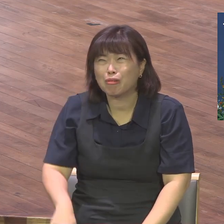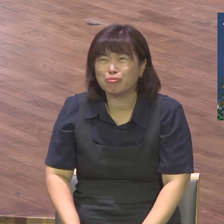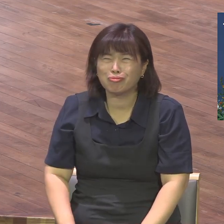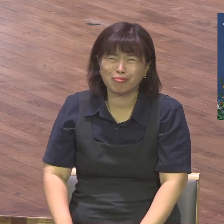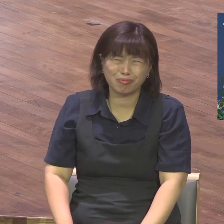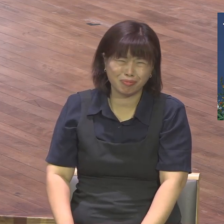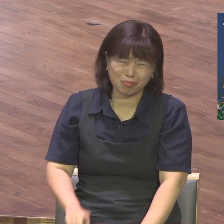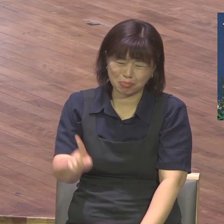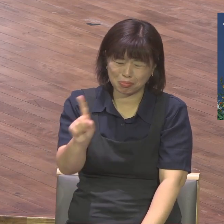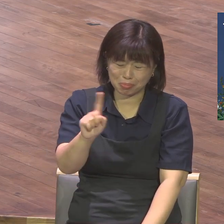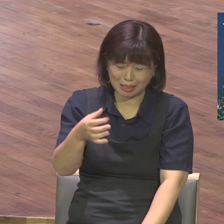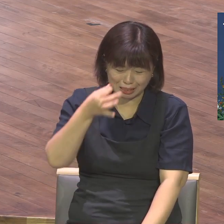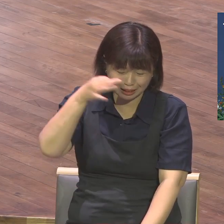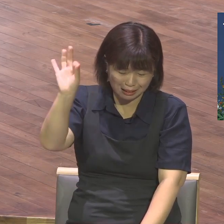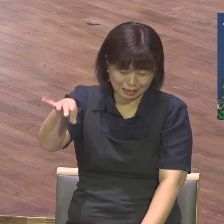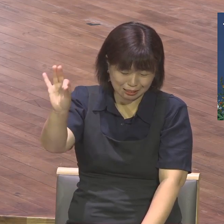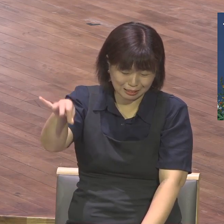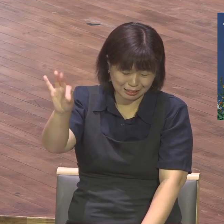거 보면.